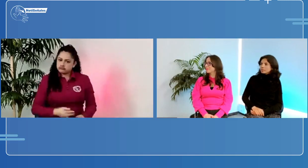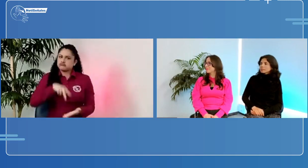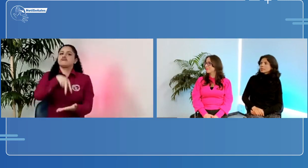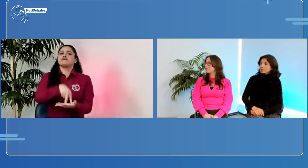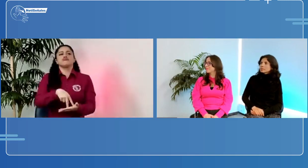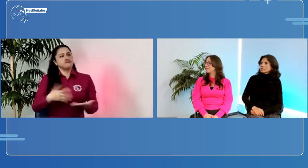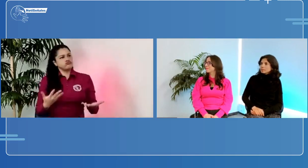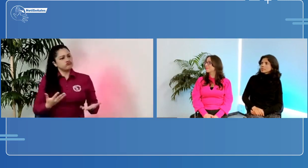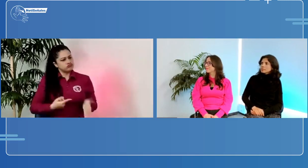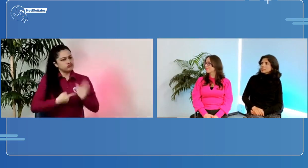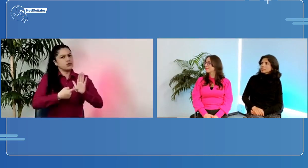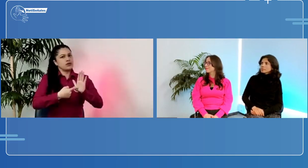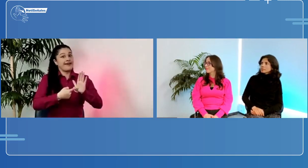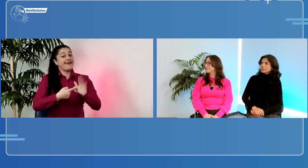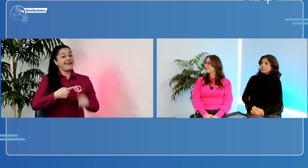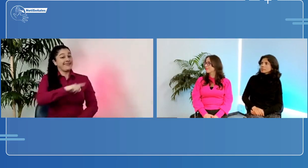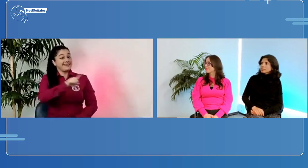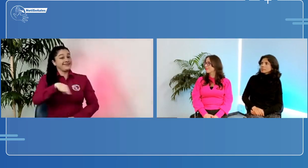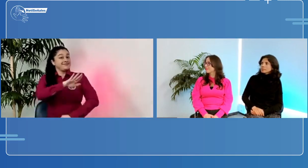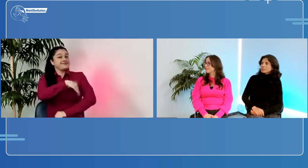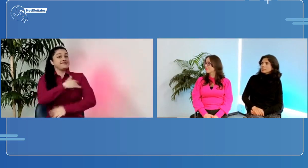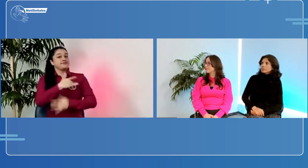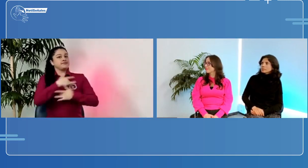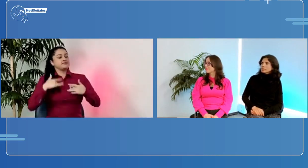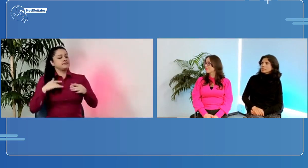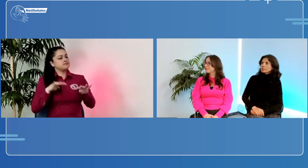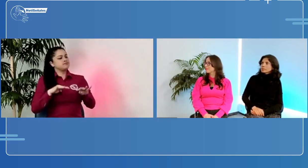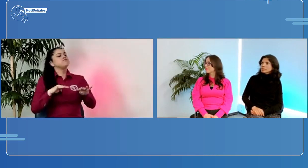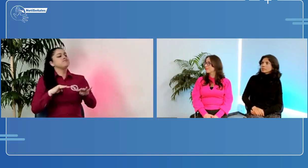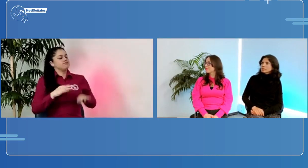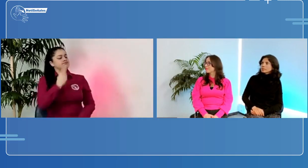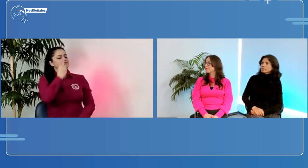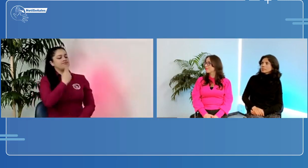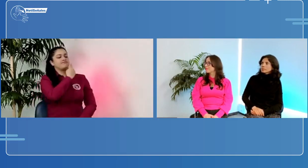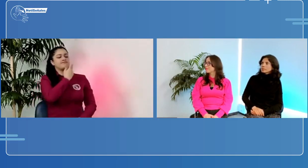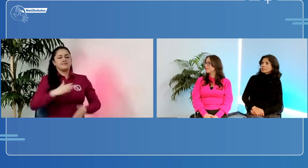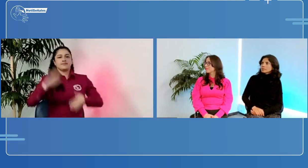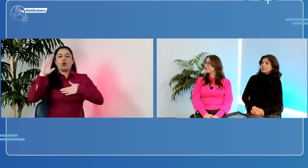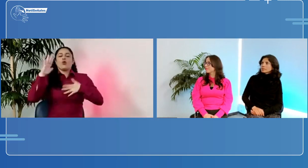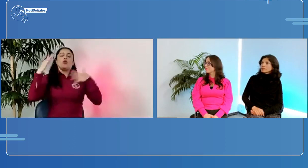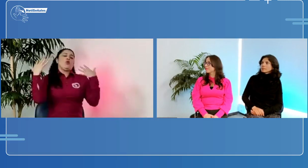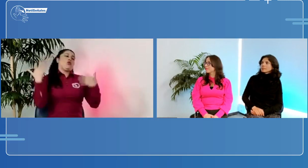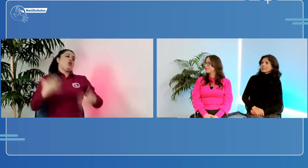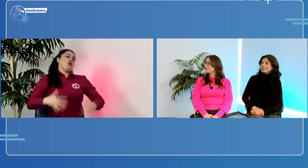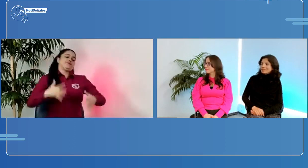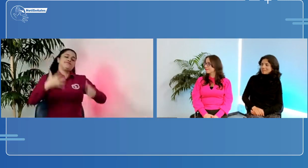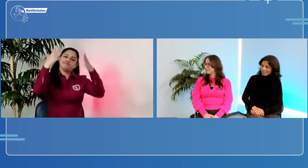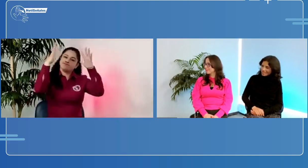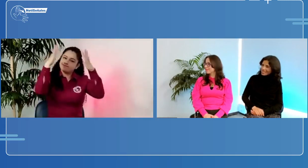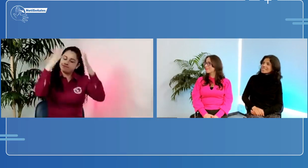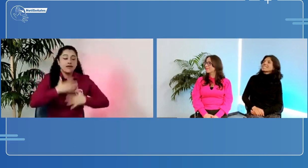ven que son capaces, se están dando una postura y están mostrando y el Ministerio de Salud se está comprometiendo. Entonces, la